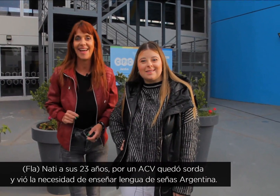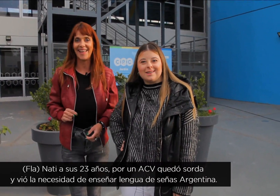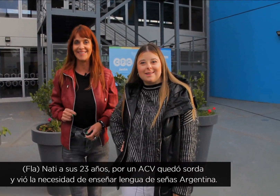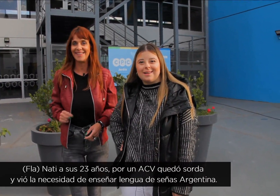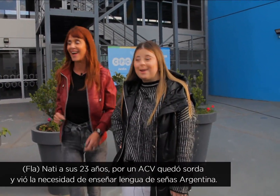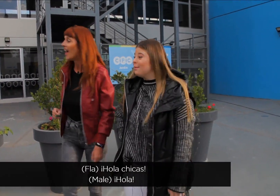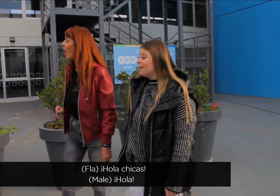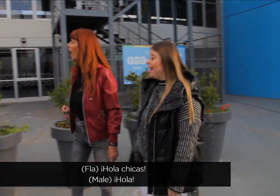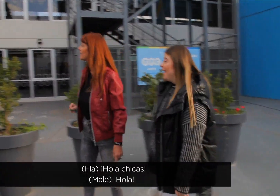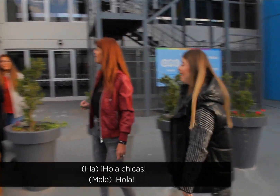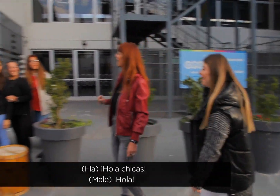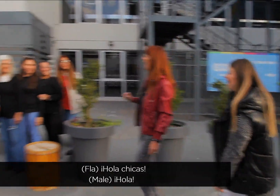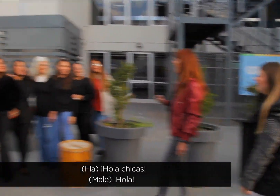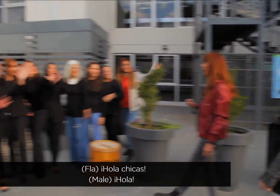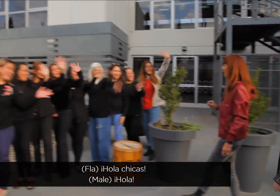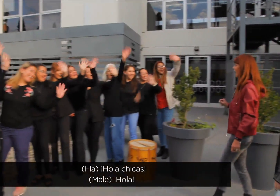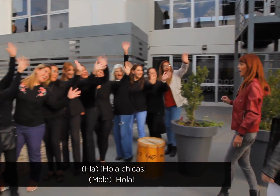argentina. ¡Hola, chicas! ¡Hola!